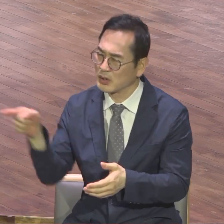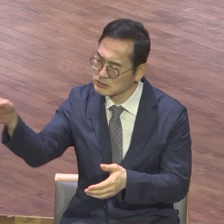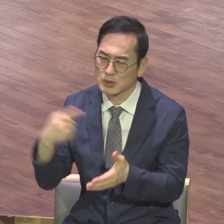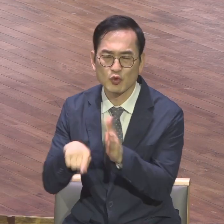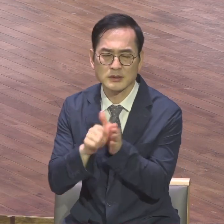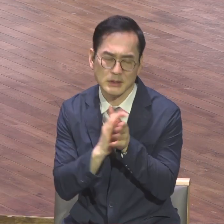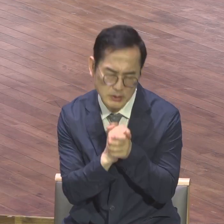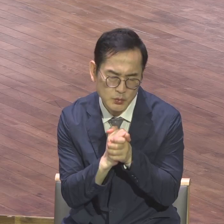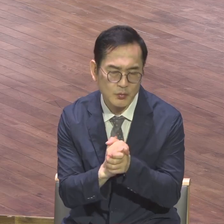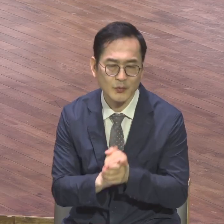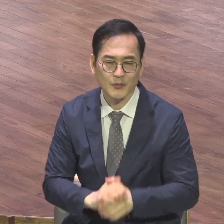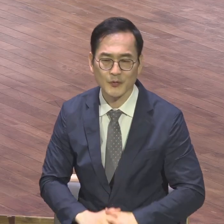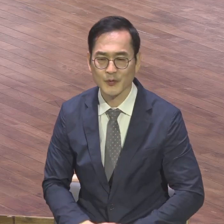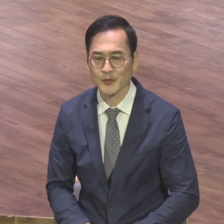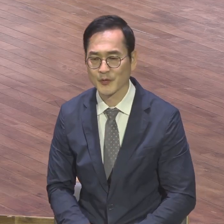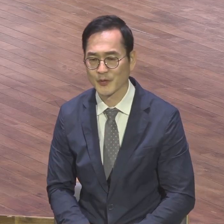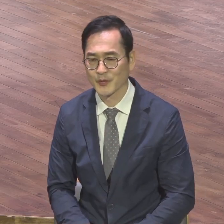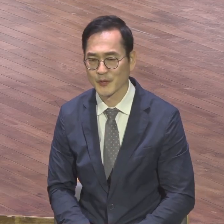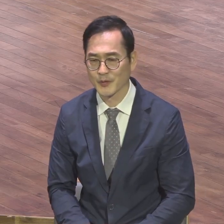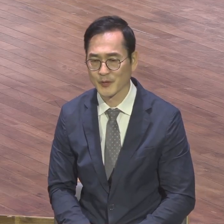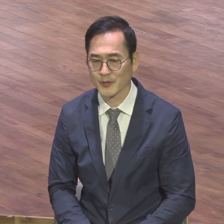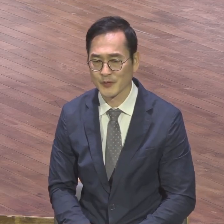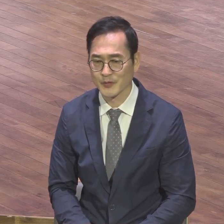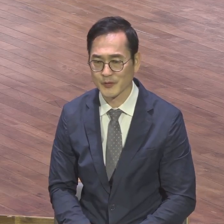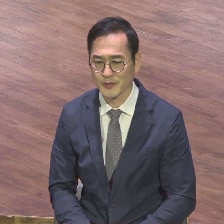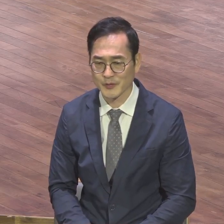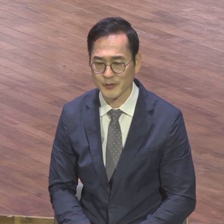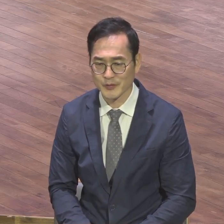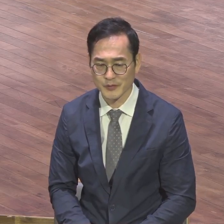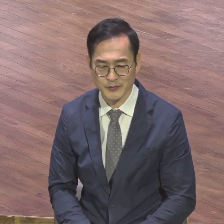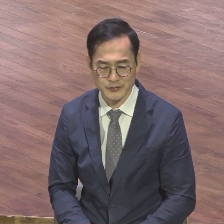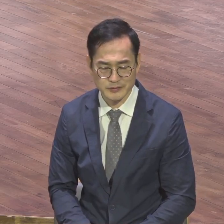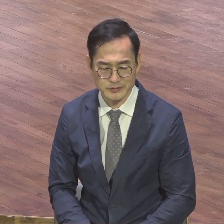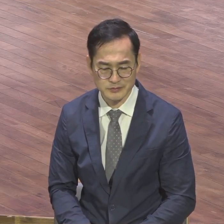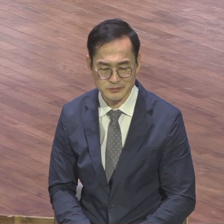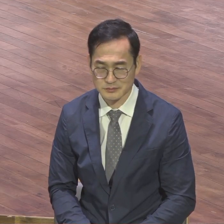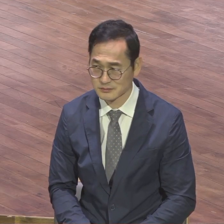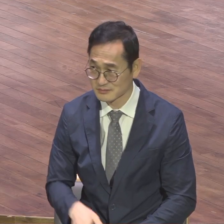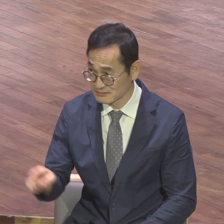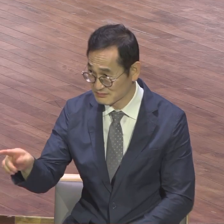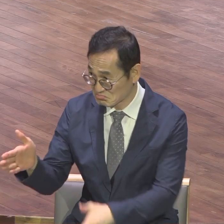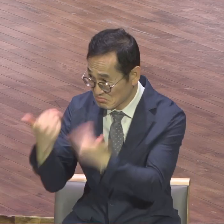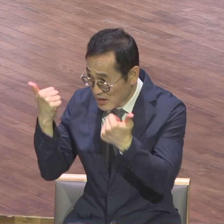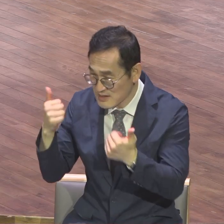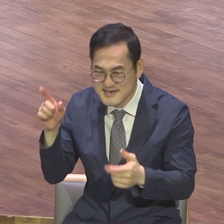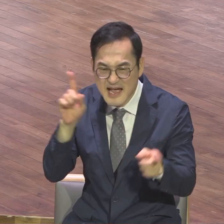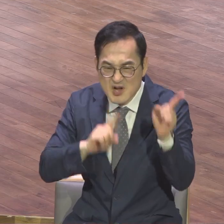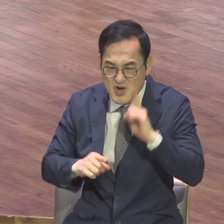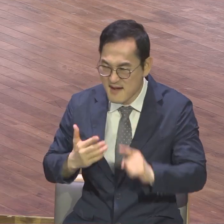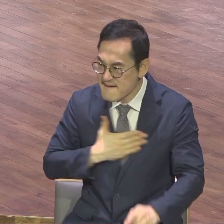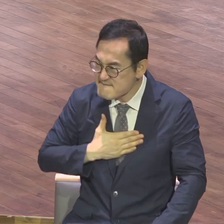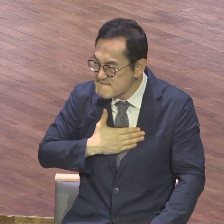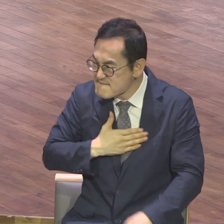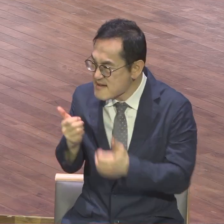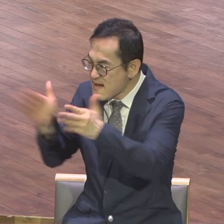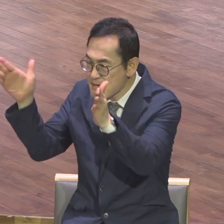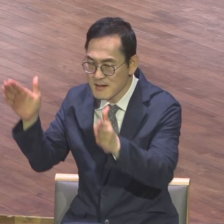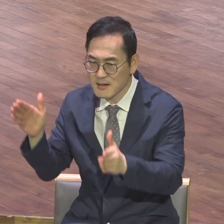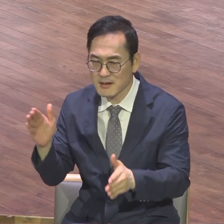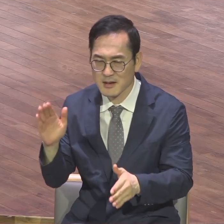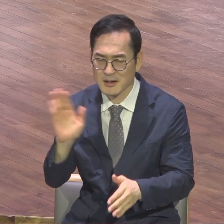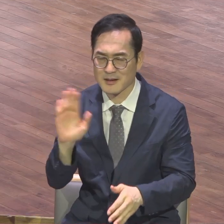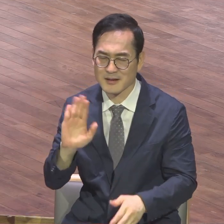일이 하나도 없어요. 상처받고 원망하고 시비 들고 그래서 뭐 그게 시험 될 거 없습니다.